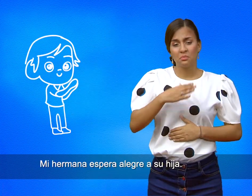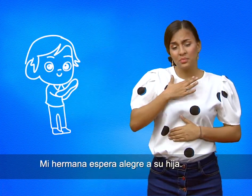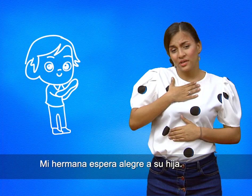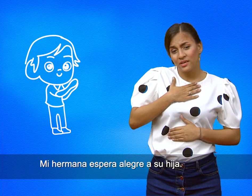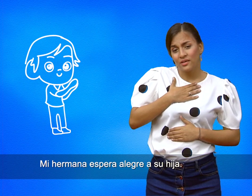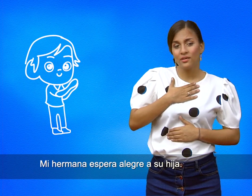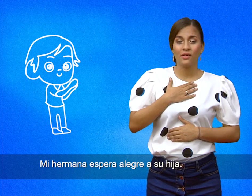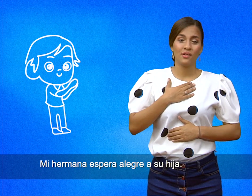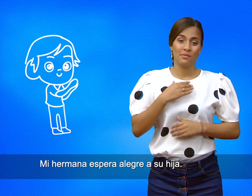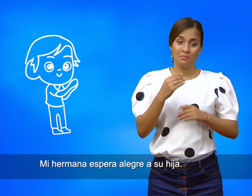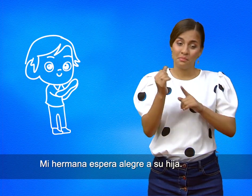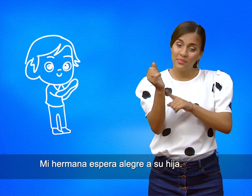Mi hermana